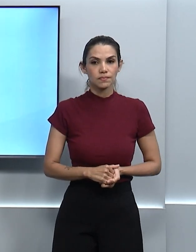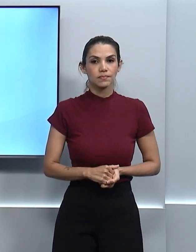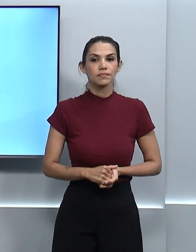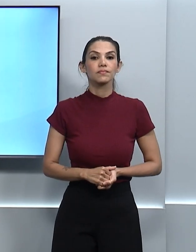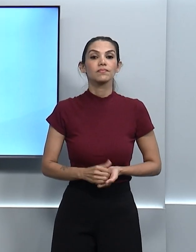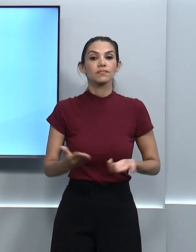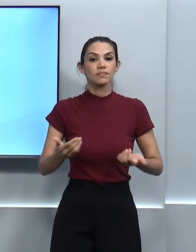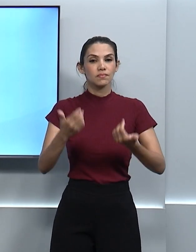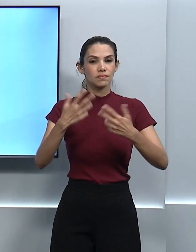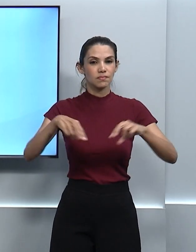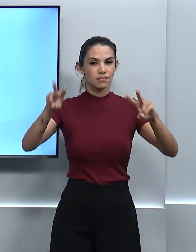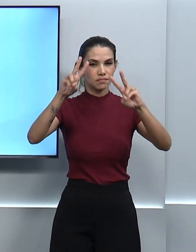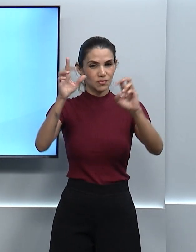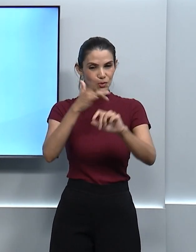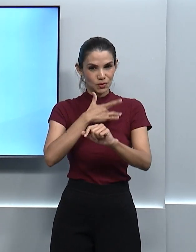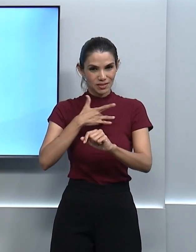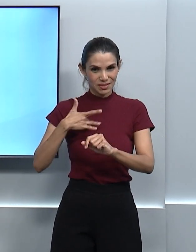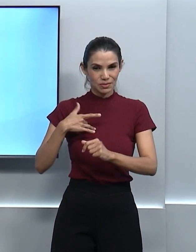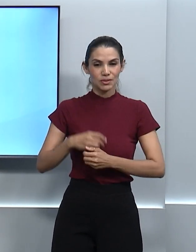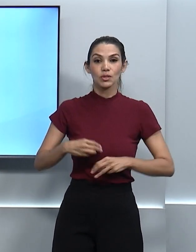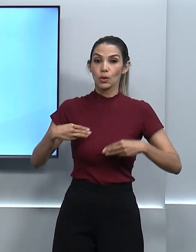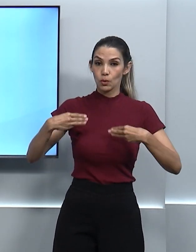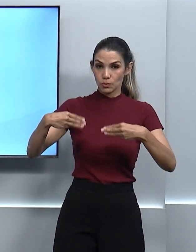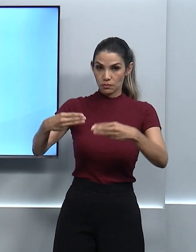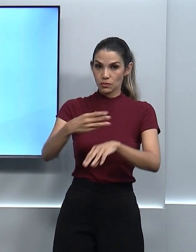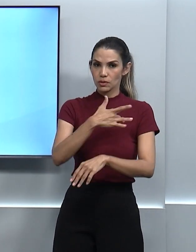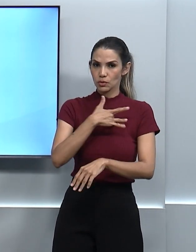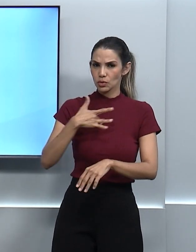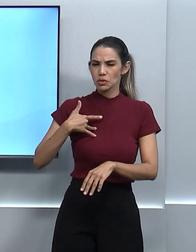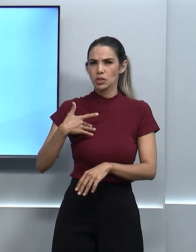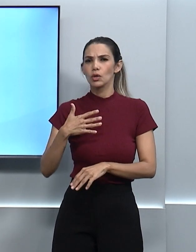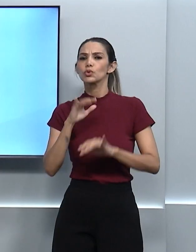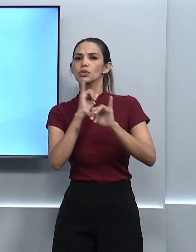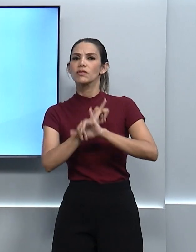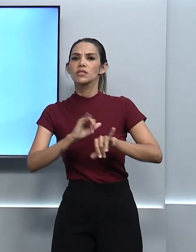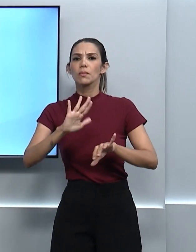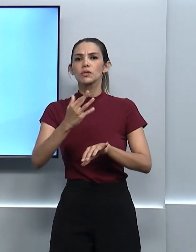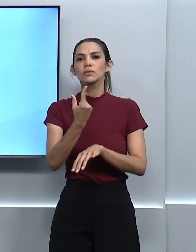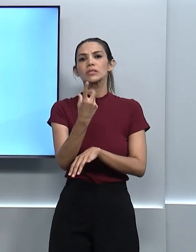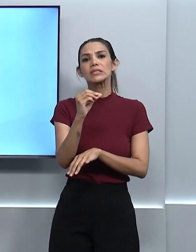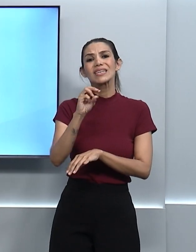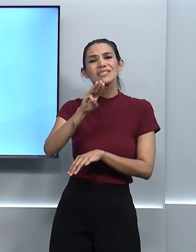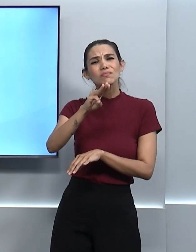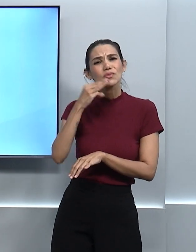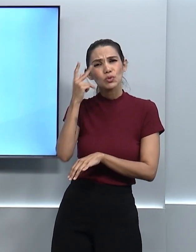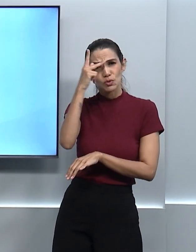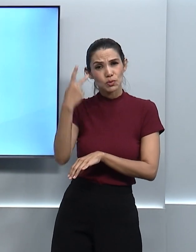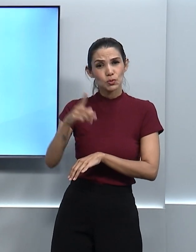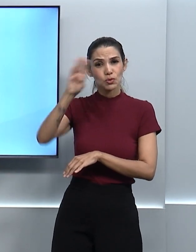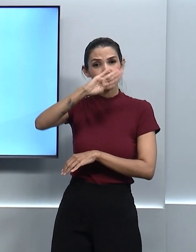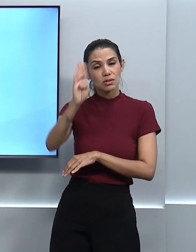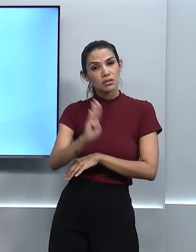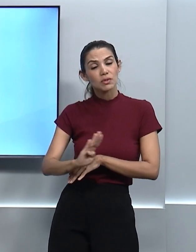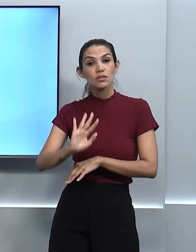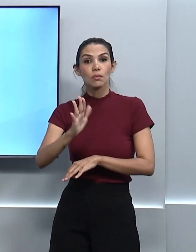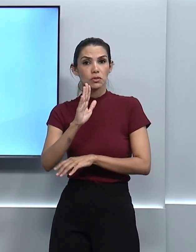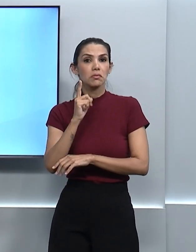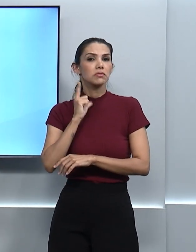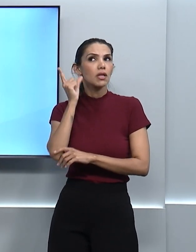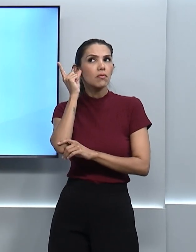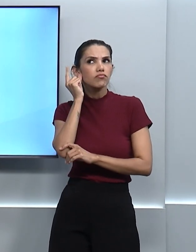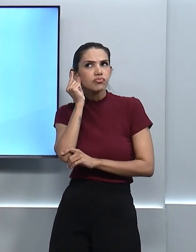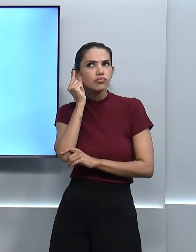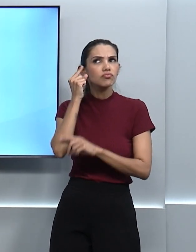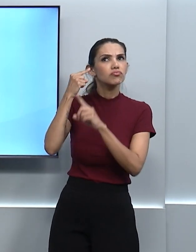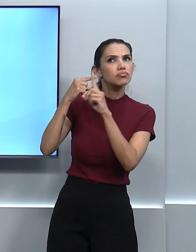Bom, e agora a gente começa a falar sobre saúde. Segundo o Ministério da Saúde, cerca de 10 milhões de brasileiros têm algum grau de surdez.